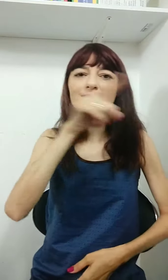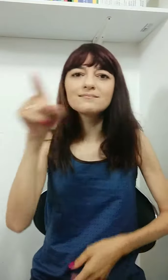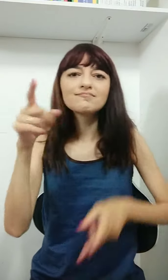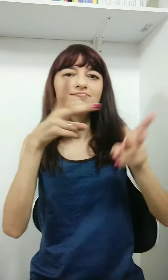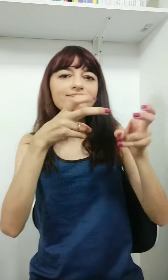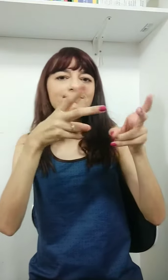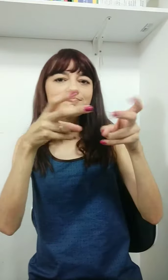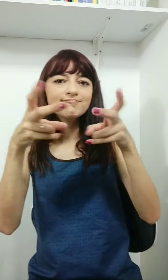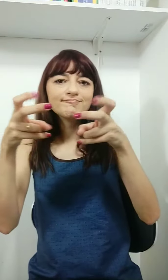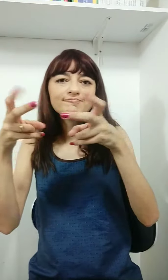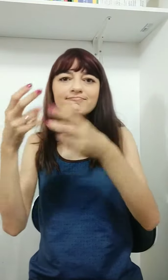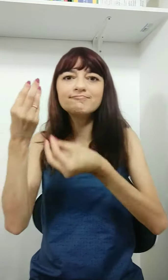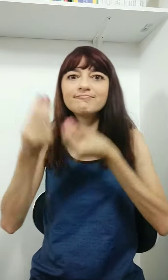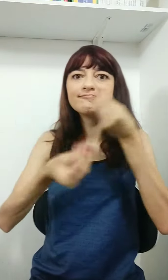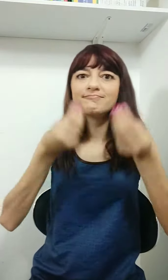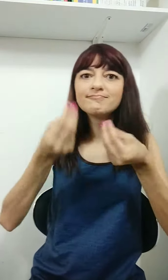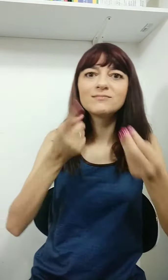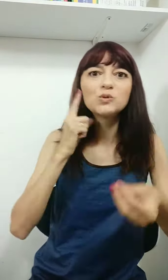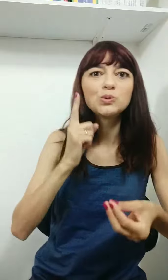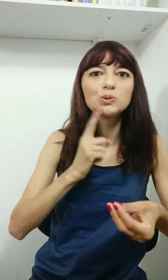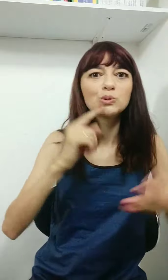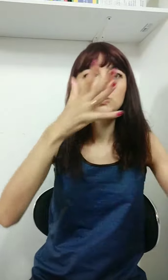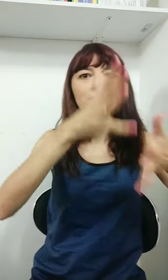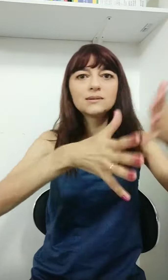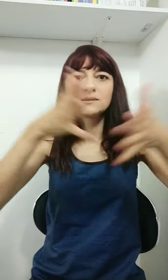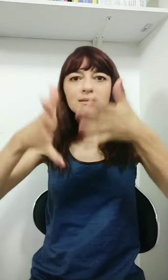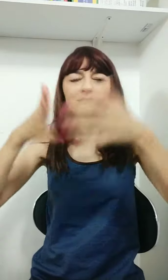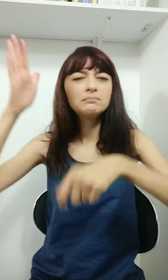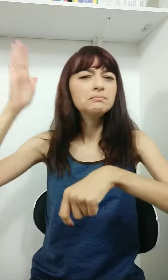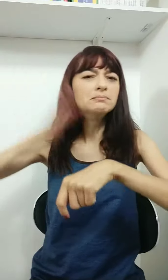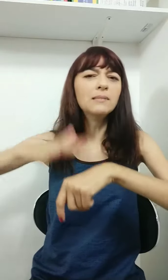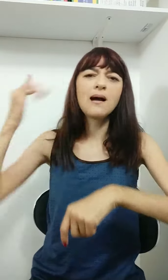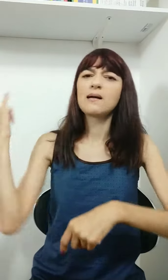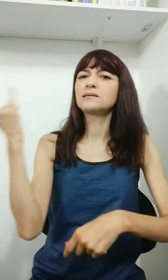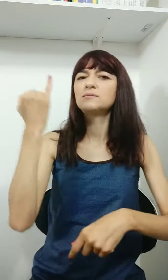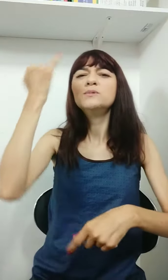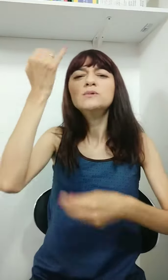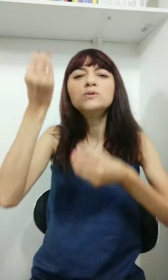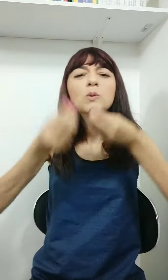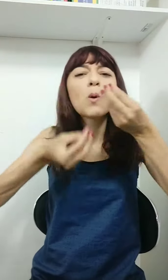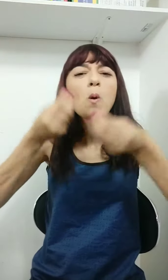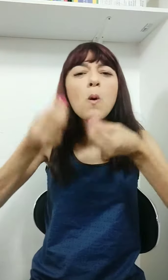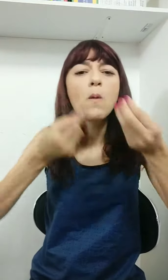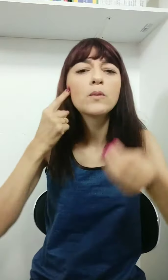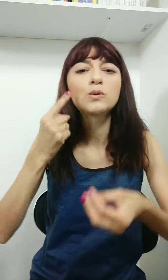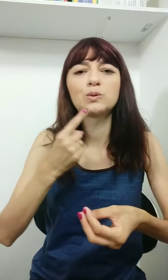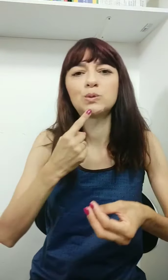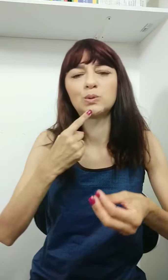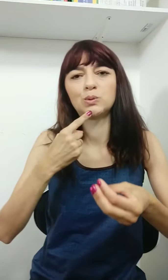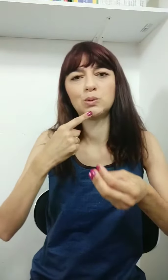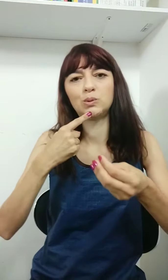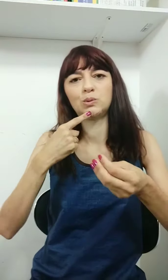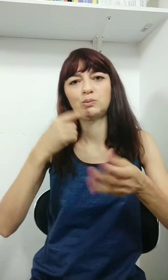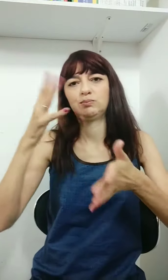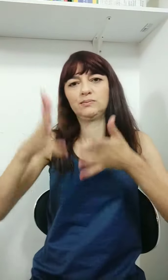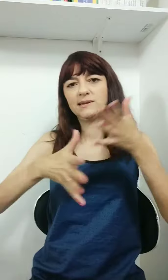vocês, essa negação já está inclusa. Tá? Então vocês têm que prestar muita atenção como os surdos sinalizam. Isso é